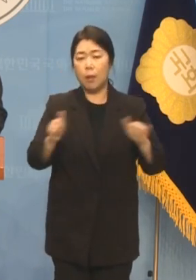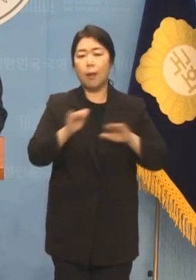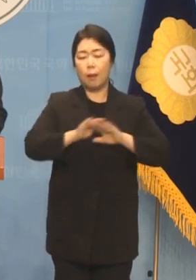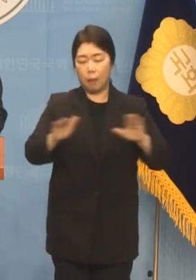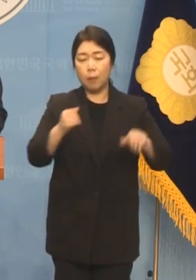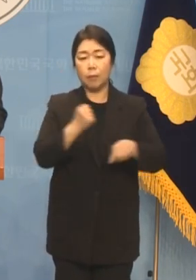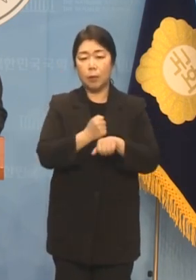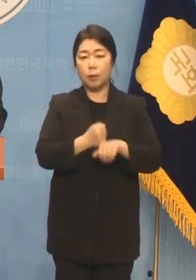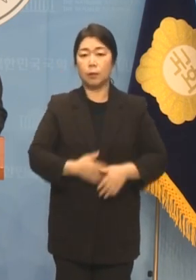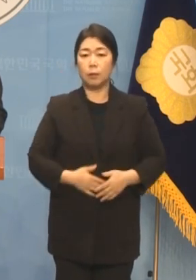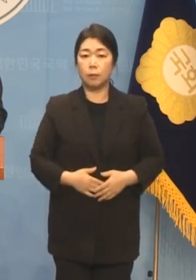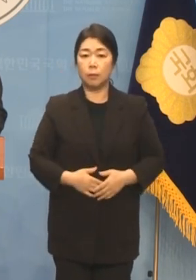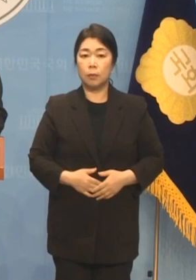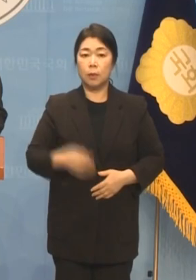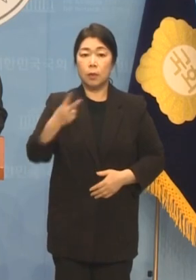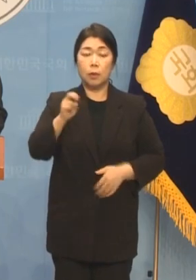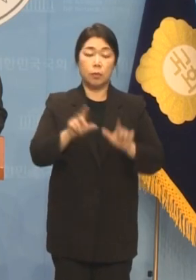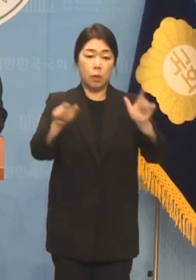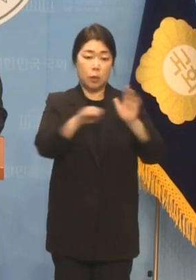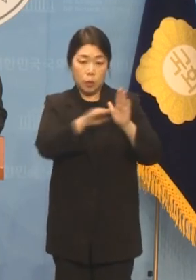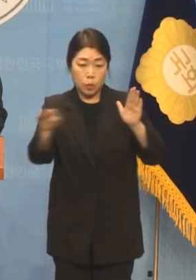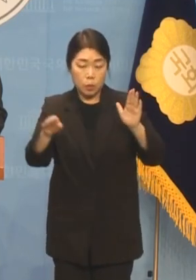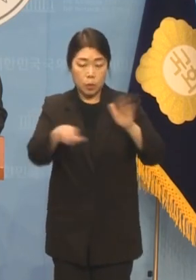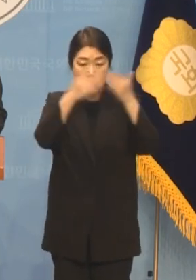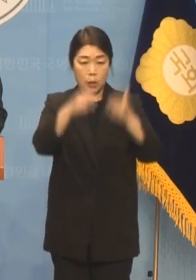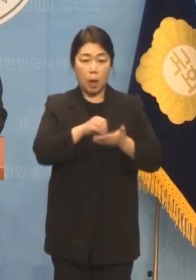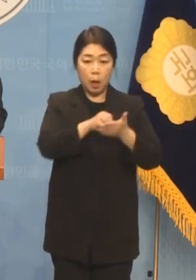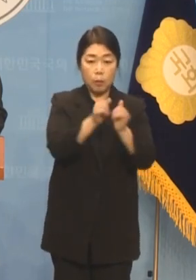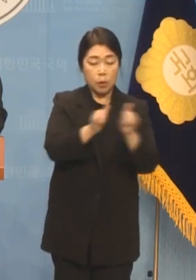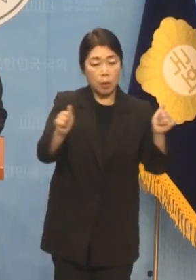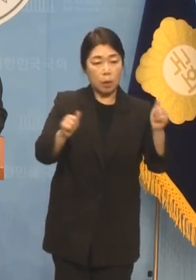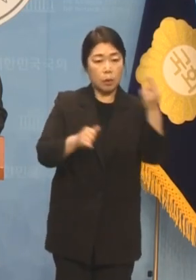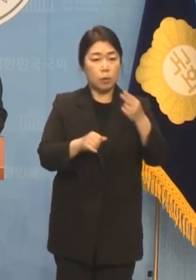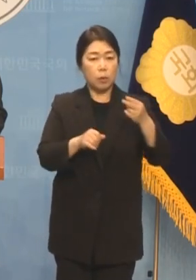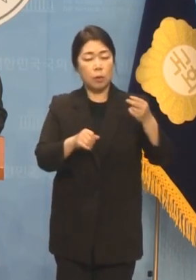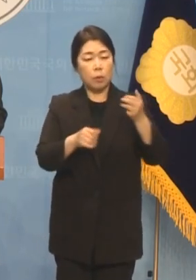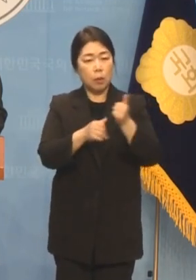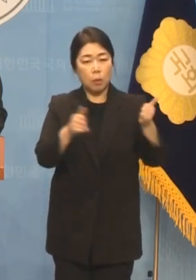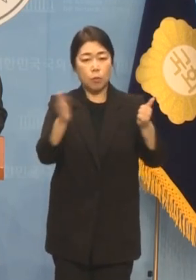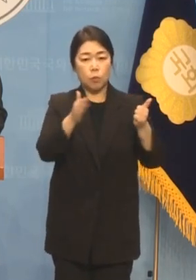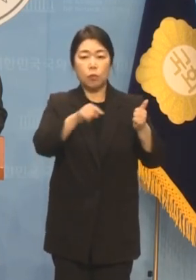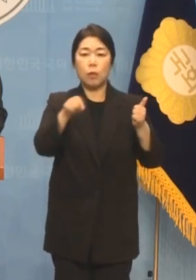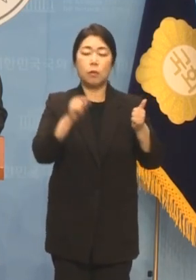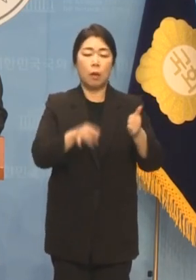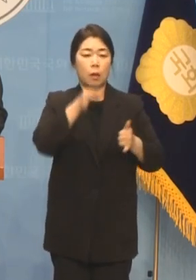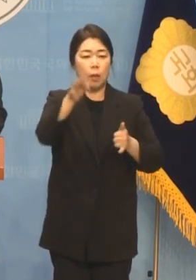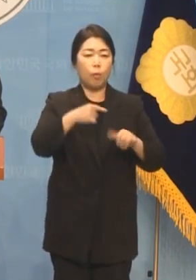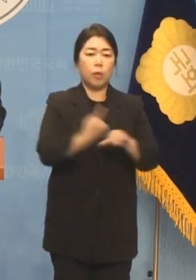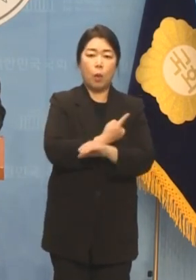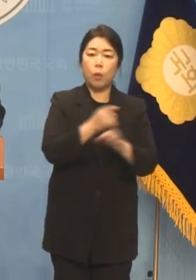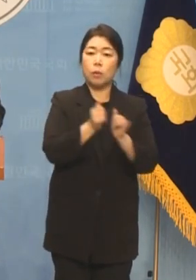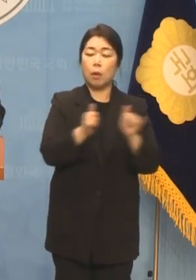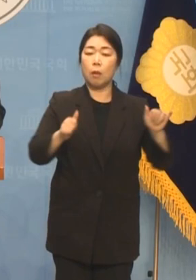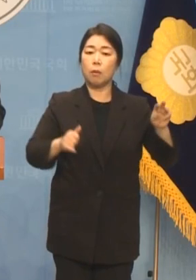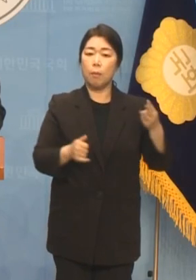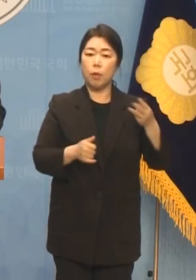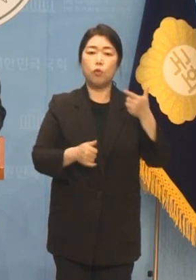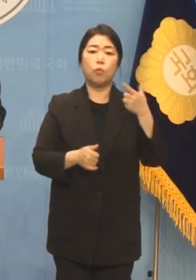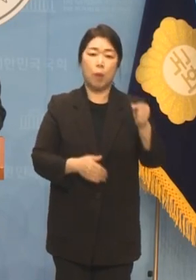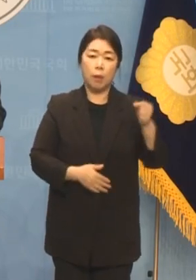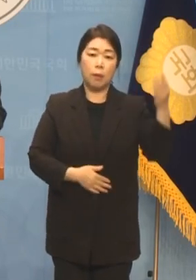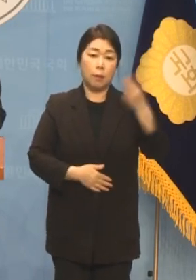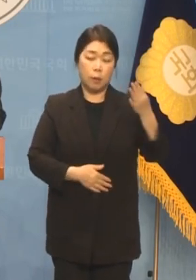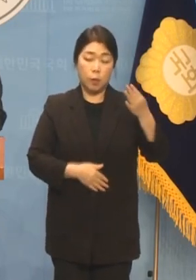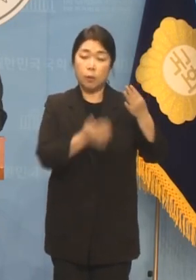2022년 기준으로 국민연금 전체 가입자 2,199만 7천 명 중 납부 예외자가 306만